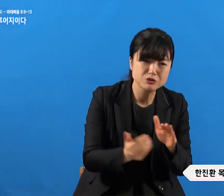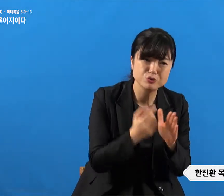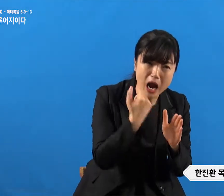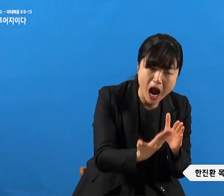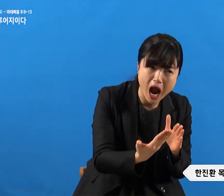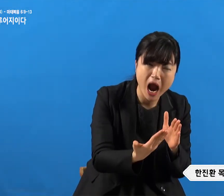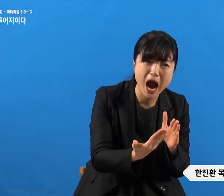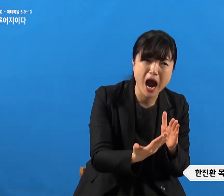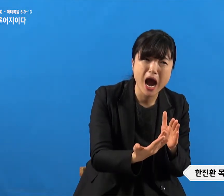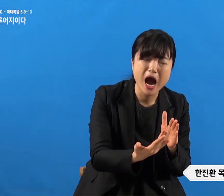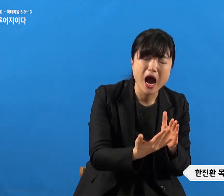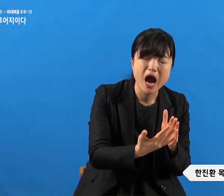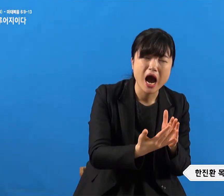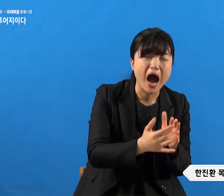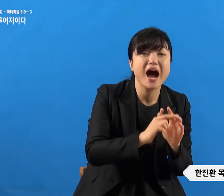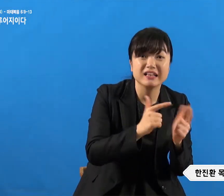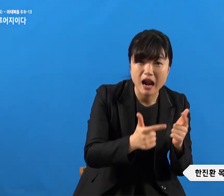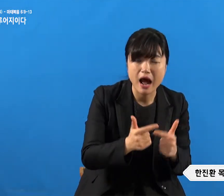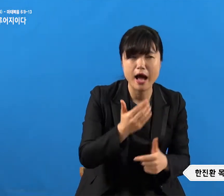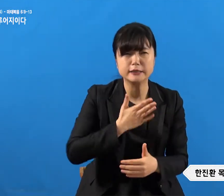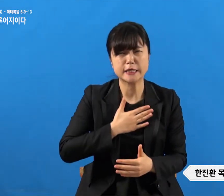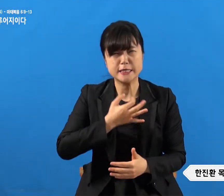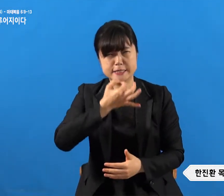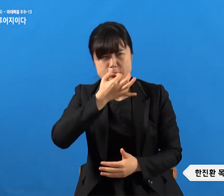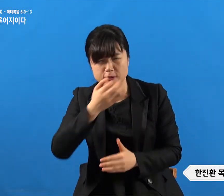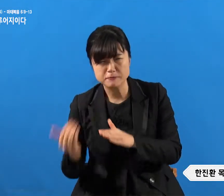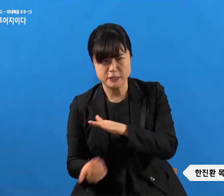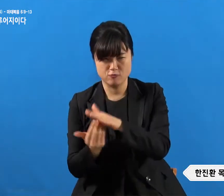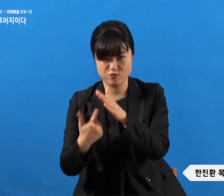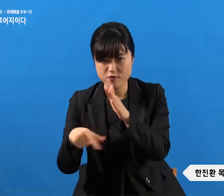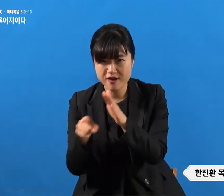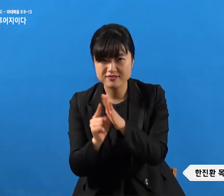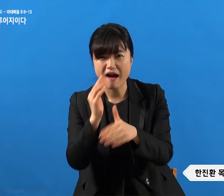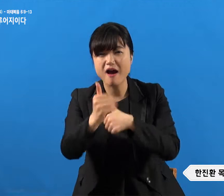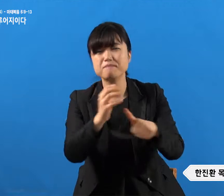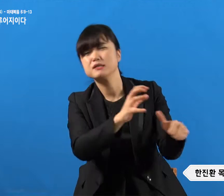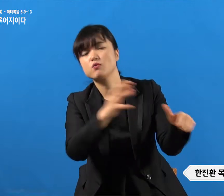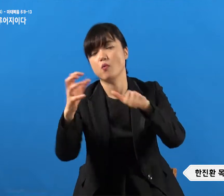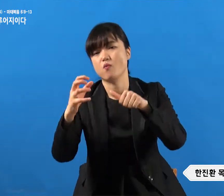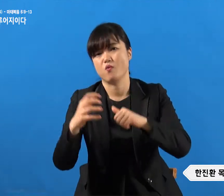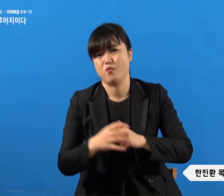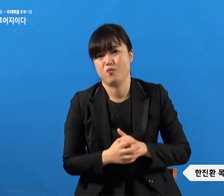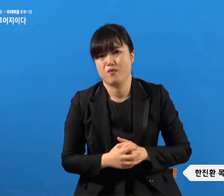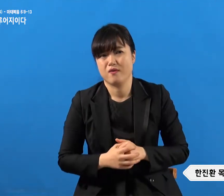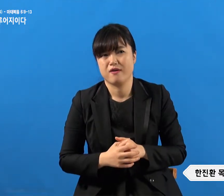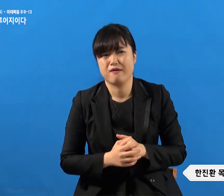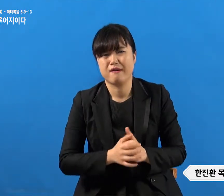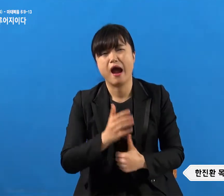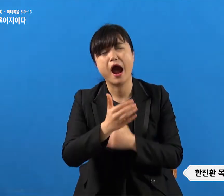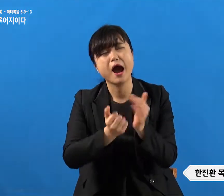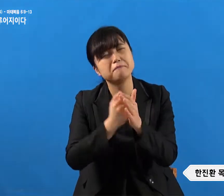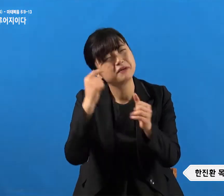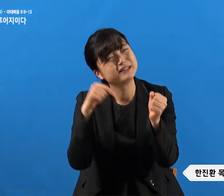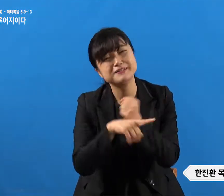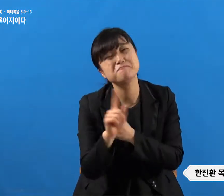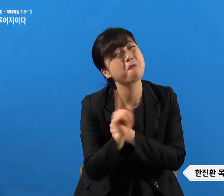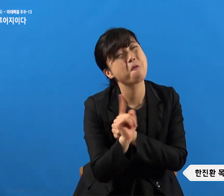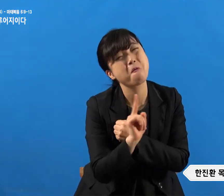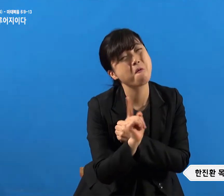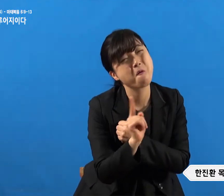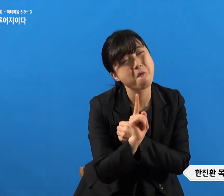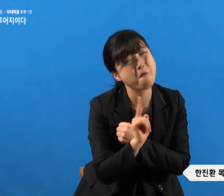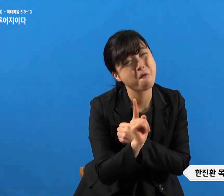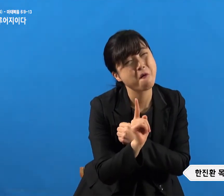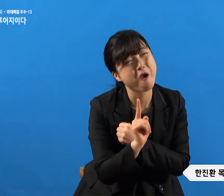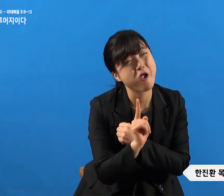뭔가 이 세상 자기 욕심을 이루기 위해서 그걸 찾으면서 말은 하나님의 뜻이